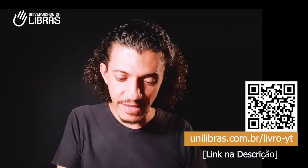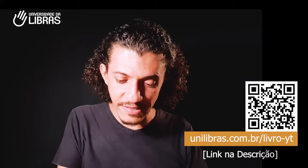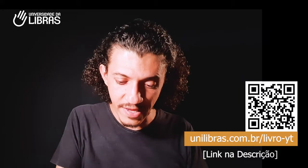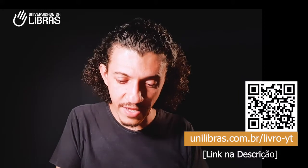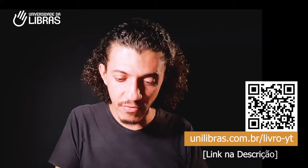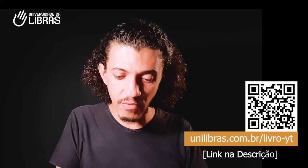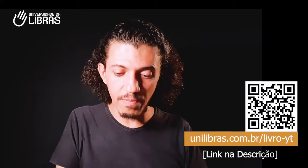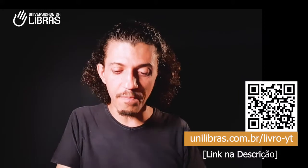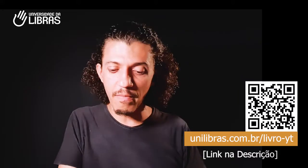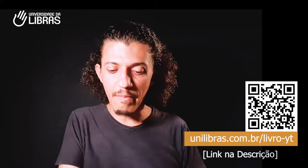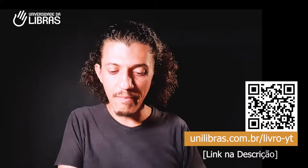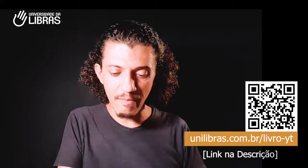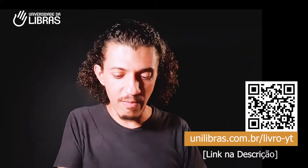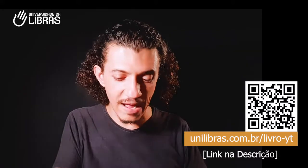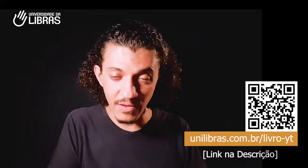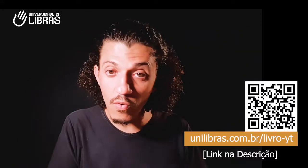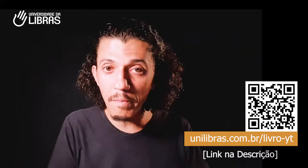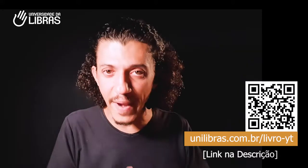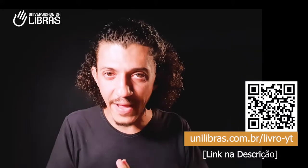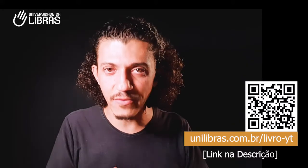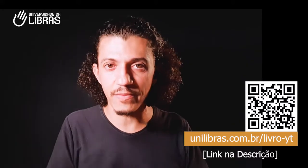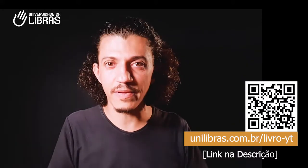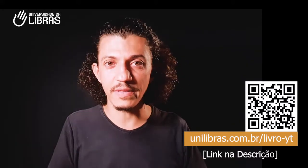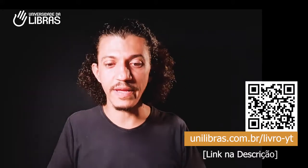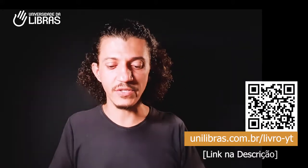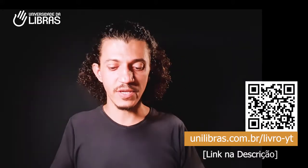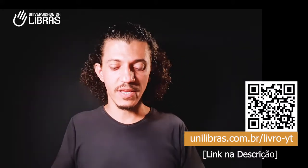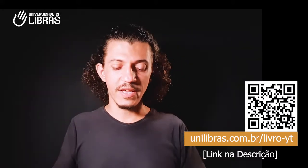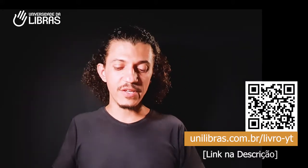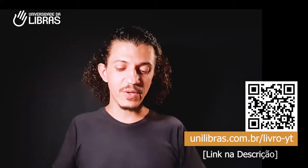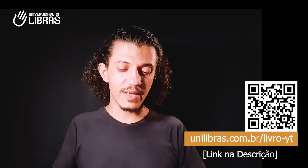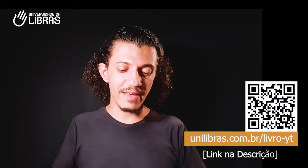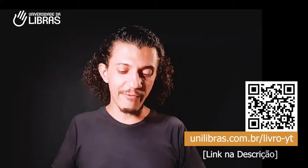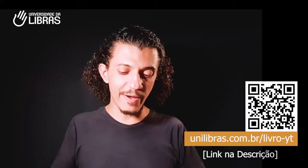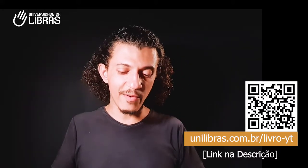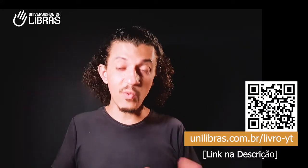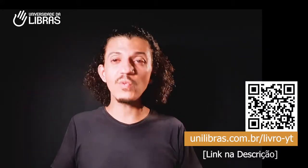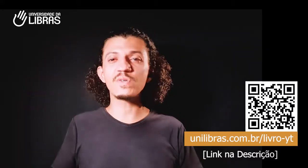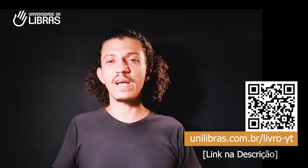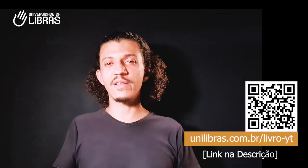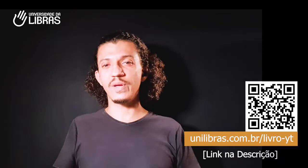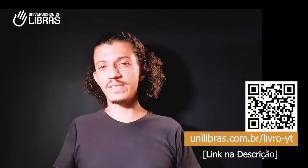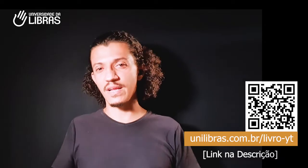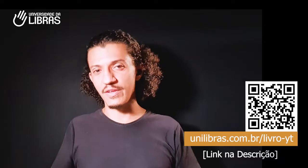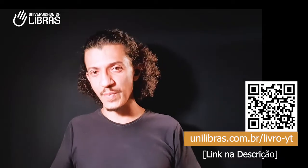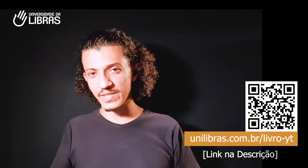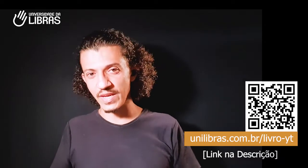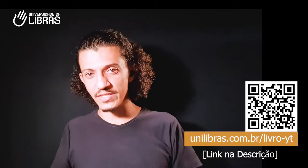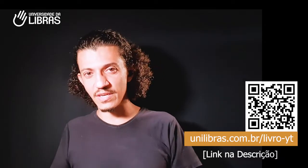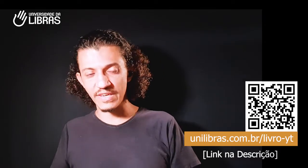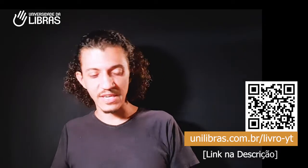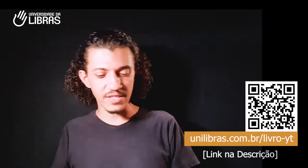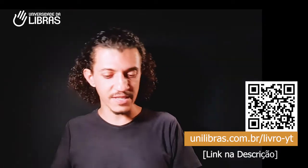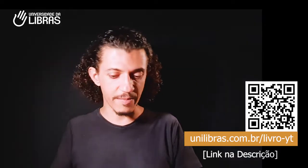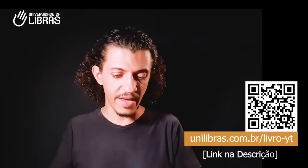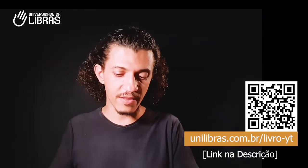pesos escrito no cartão completo bem isso aqui foi um dos cartões que ela deu para gente aniversário de